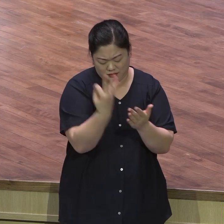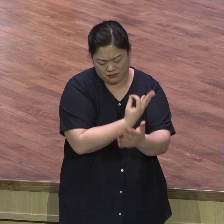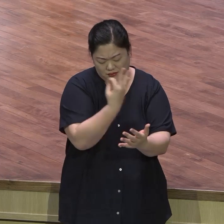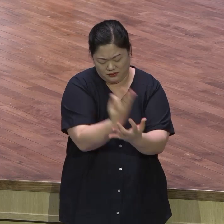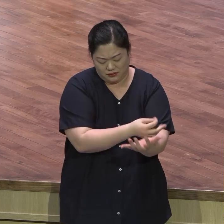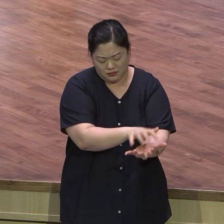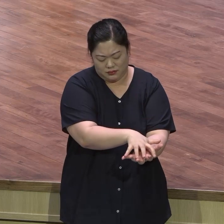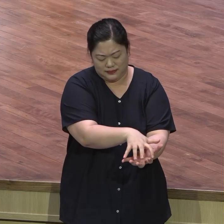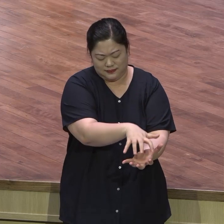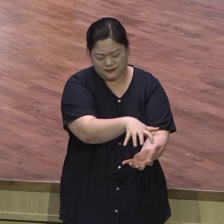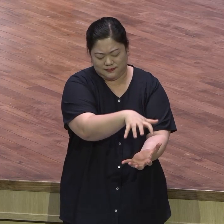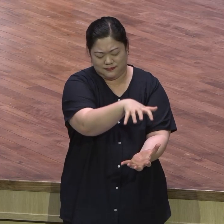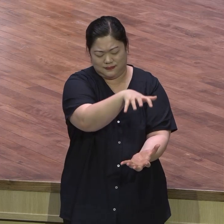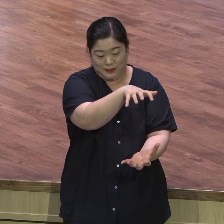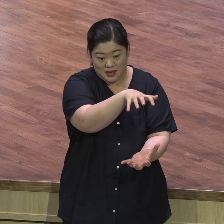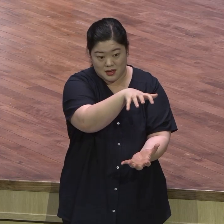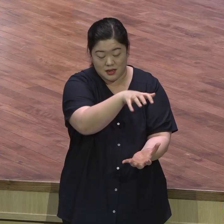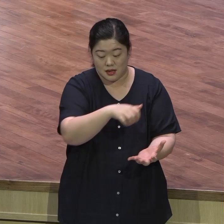모두 딱 교회에다.